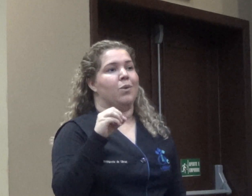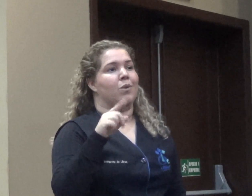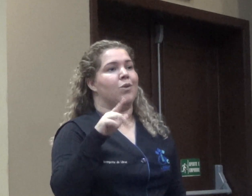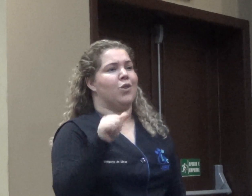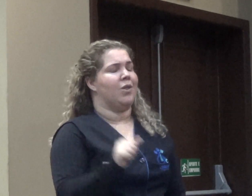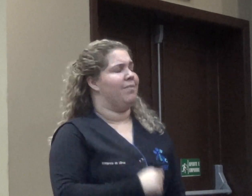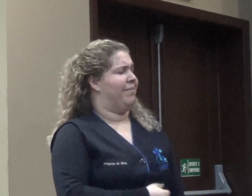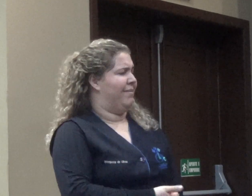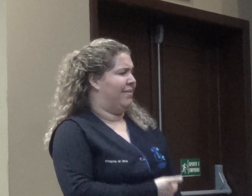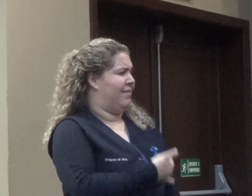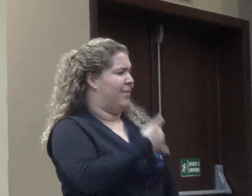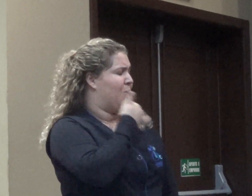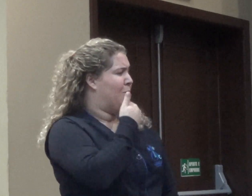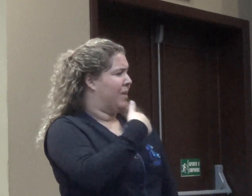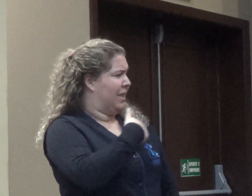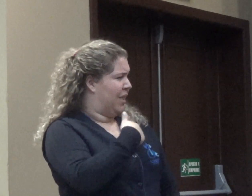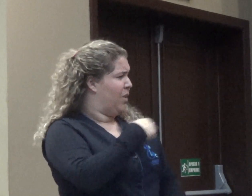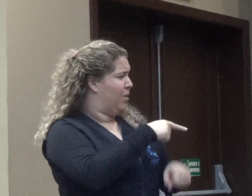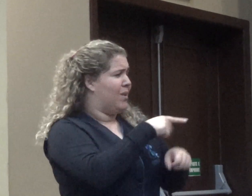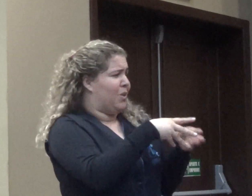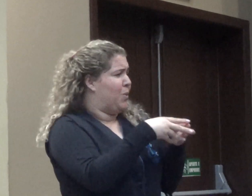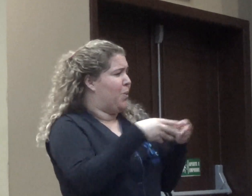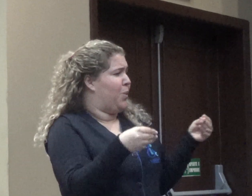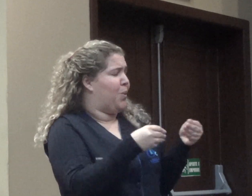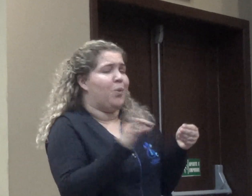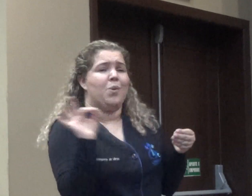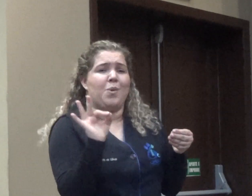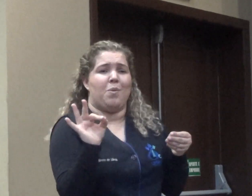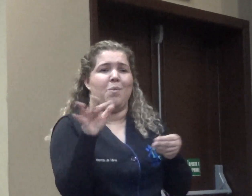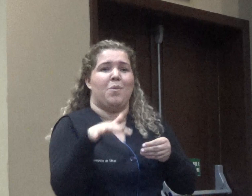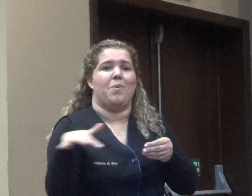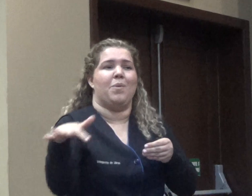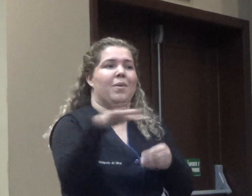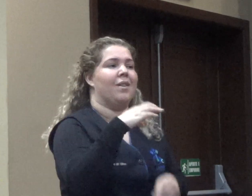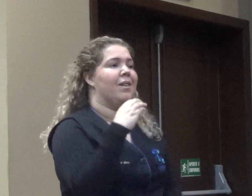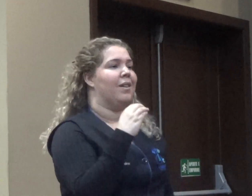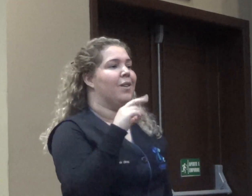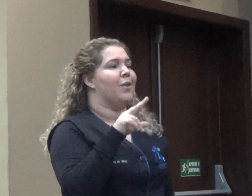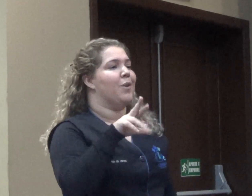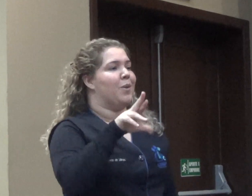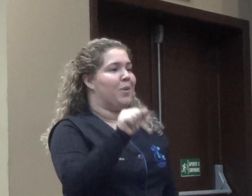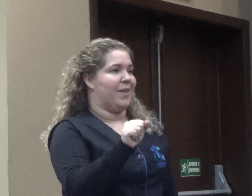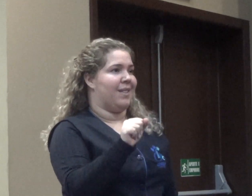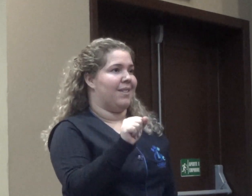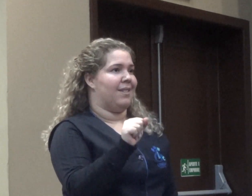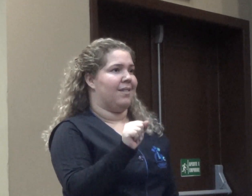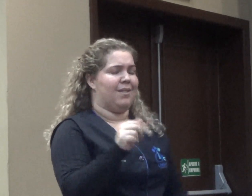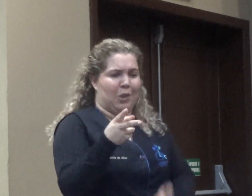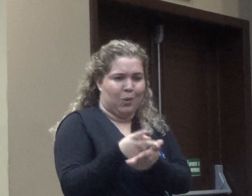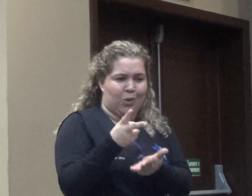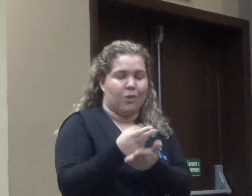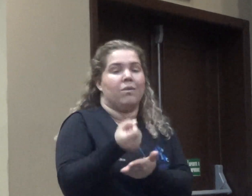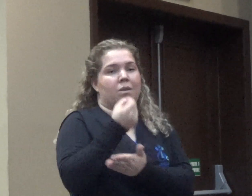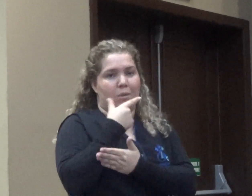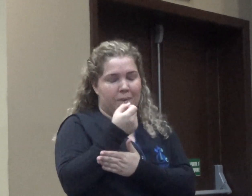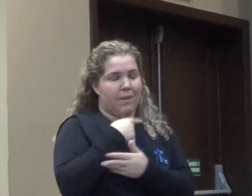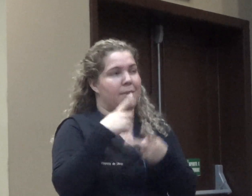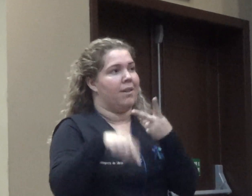muito infeliz, vocês não curam ninguém. Todo mundo continua com a doença, toma remédio, alivia e